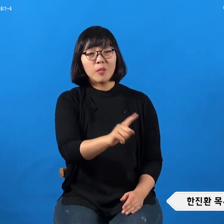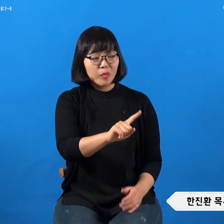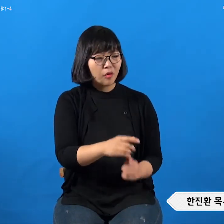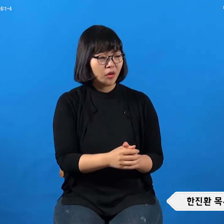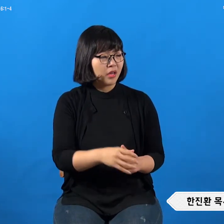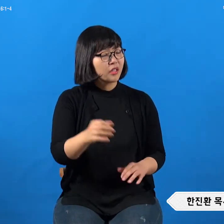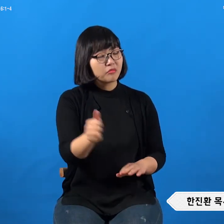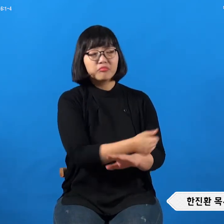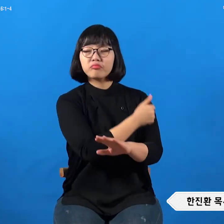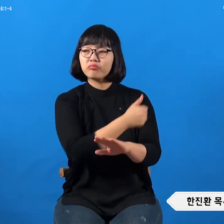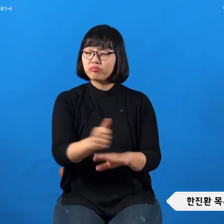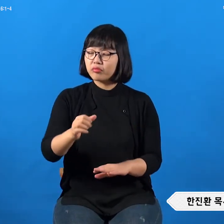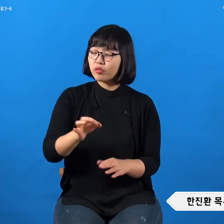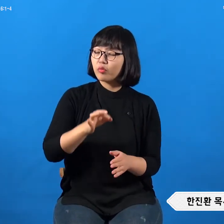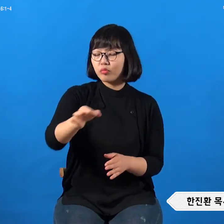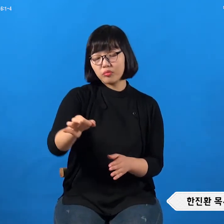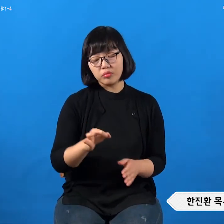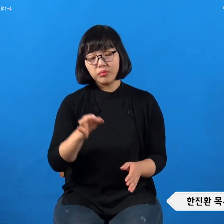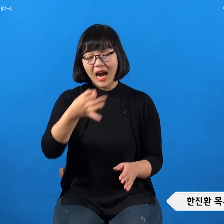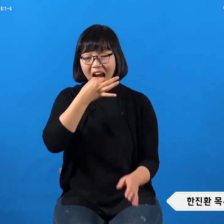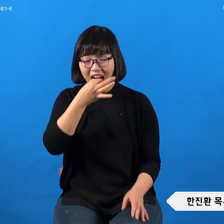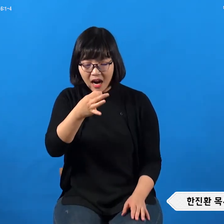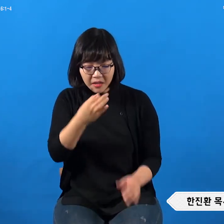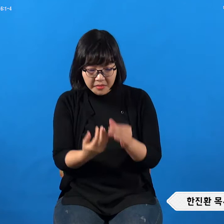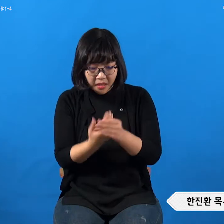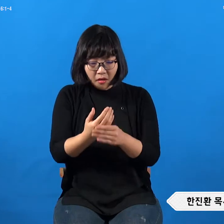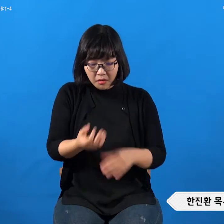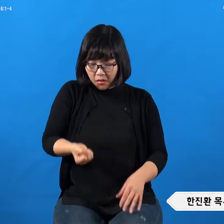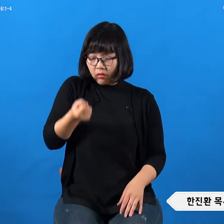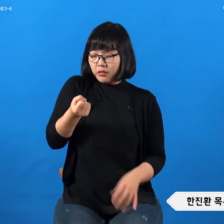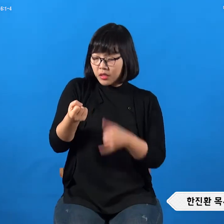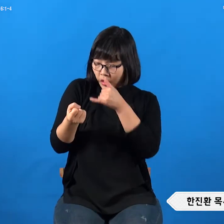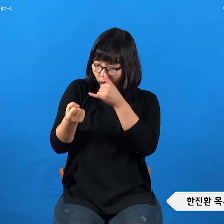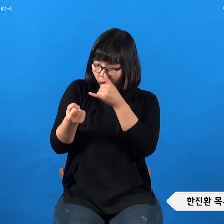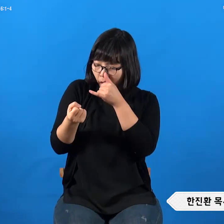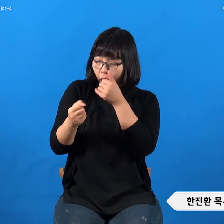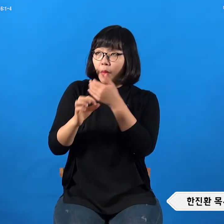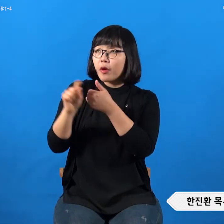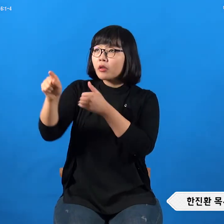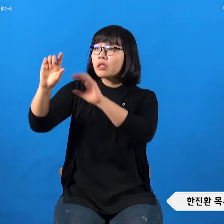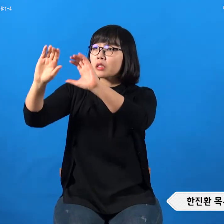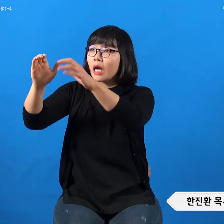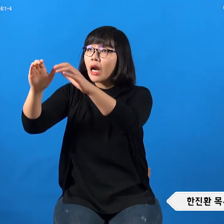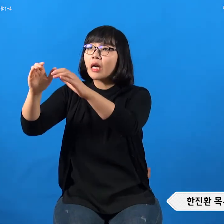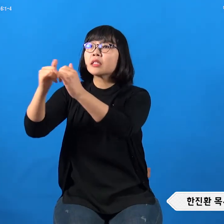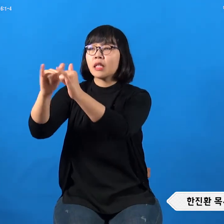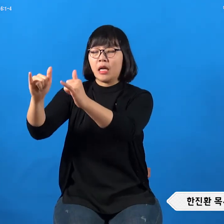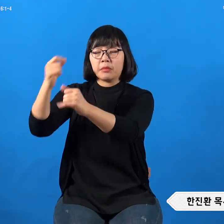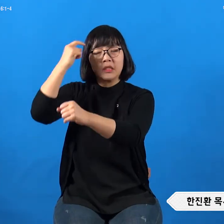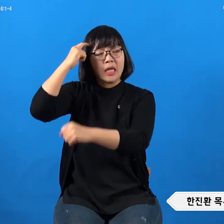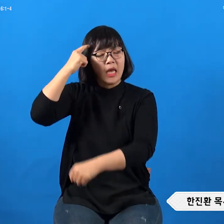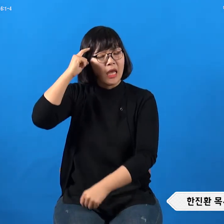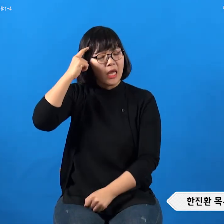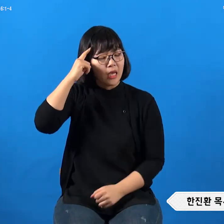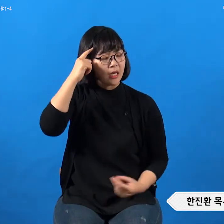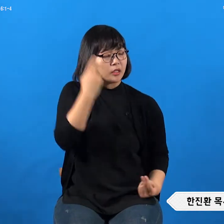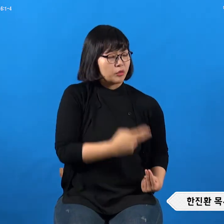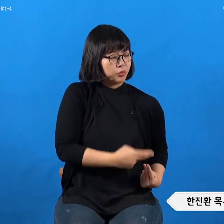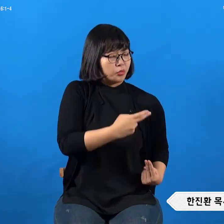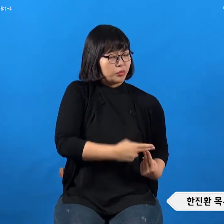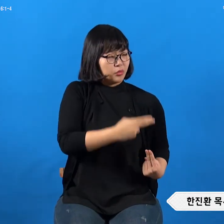오며 가며 동전이 생길 때마다 그 어려운 사람들을 잊지 않고 거기에 꼬박꼬박 넣었다는